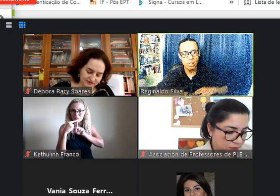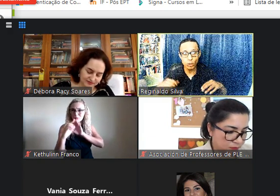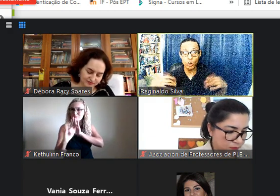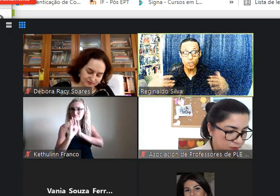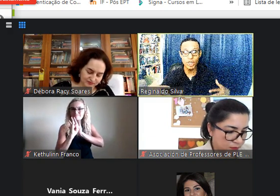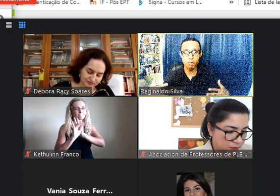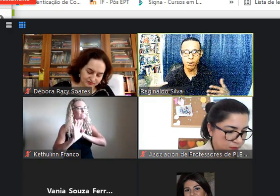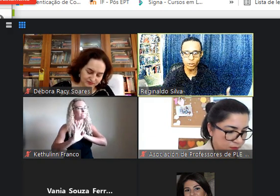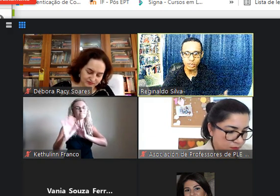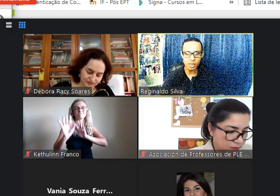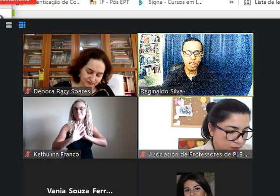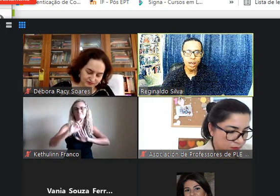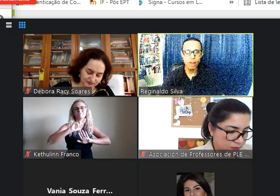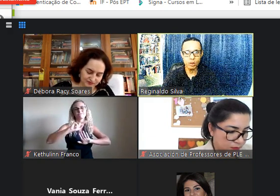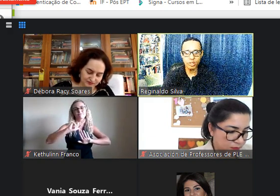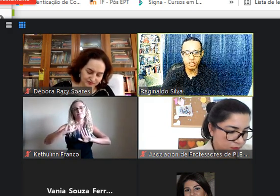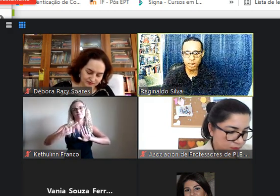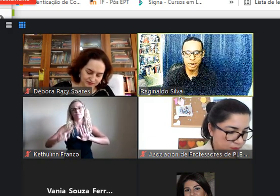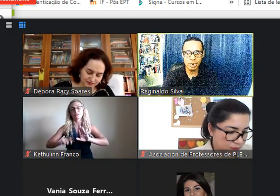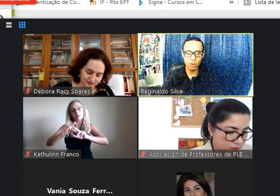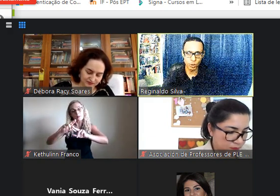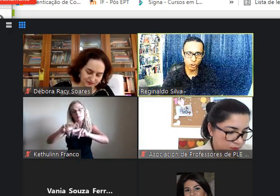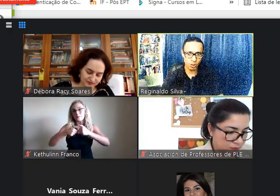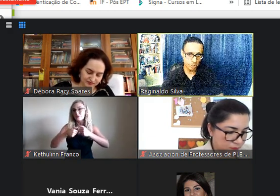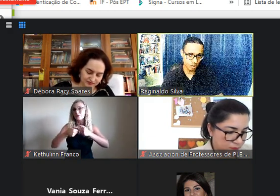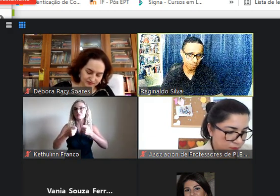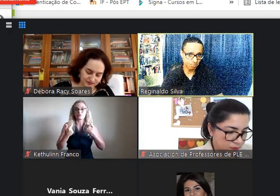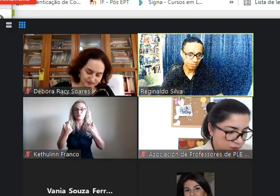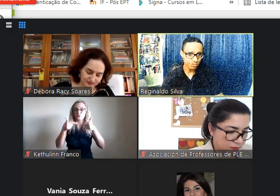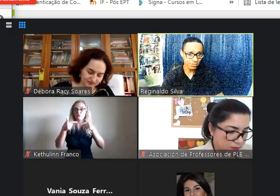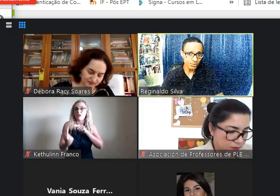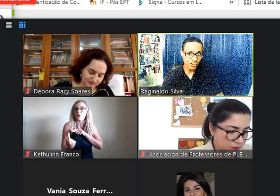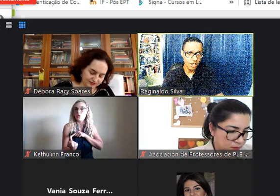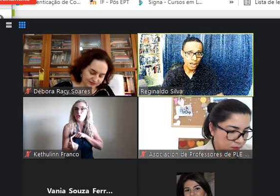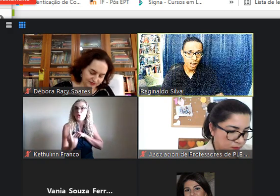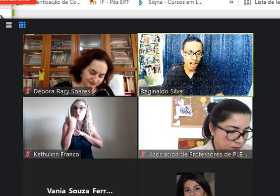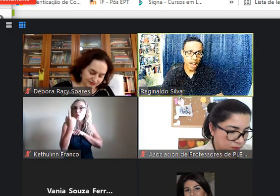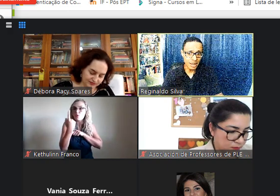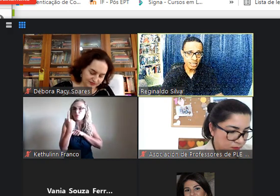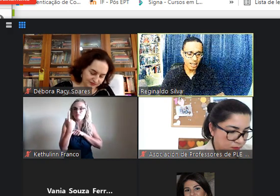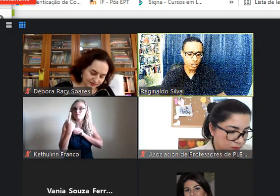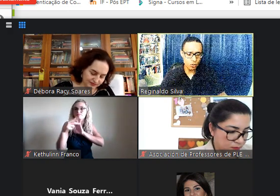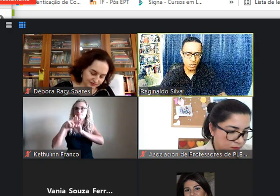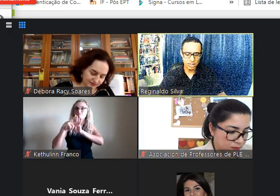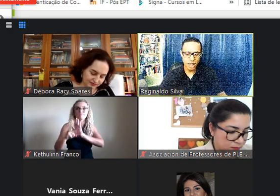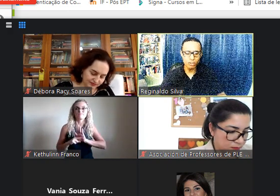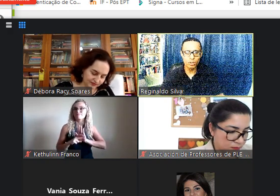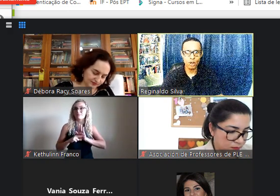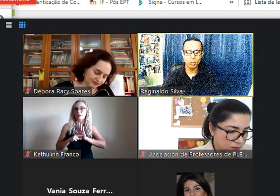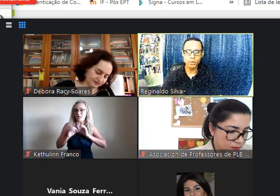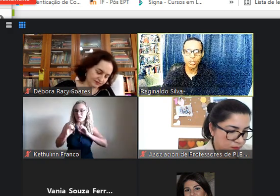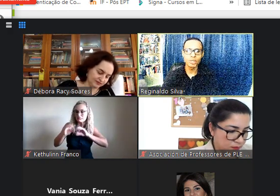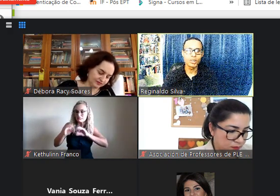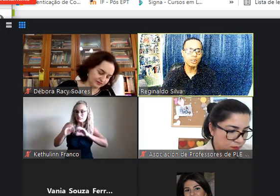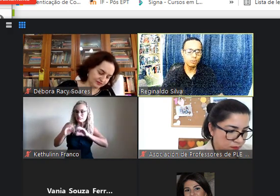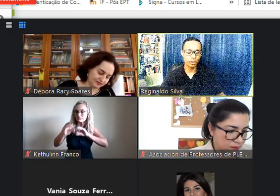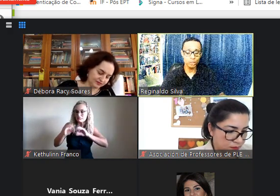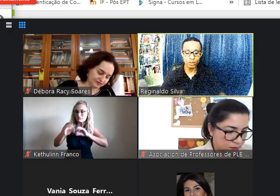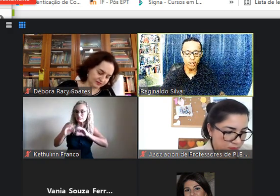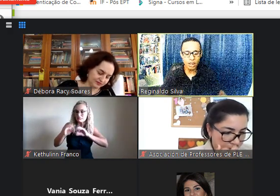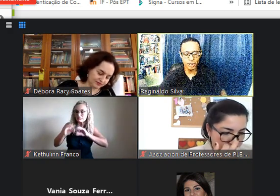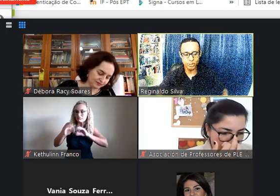uma metodologia pronta para o ensino da língua portuguesa. Ainda, né, baseado no nosso